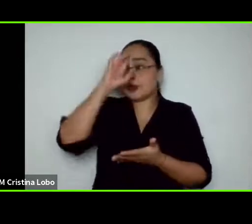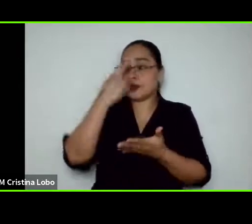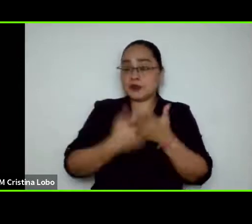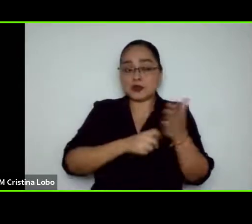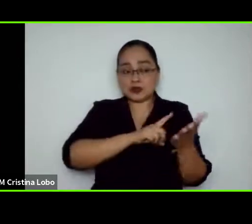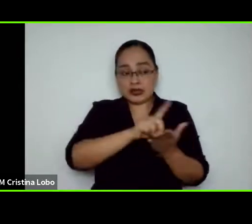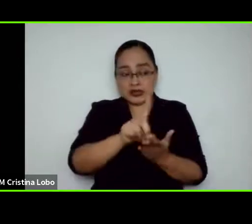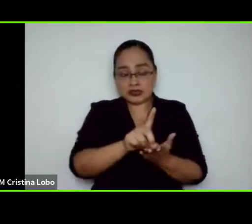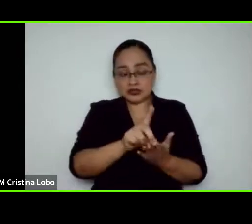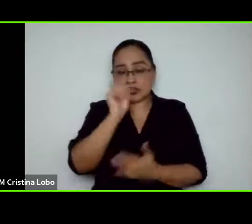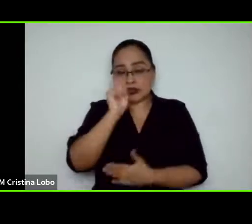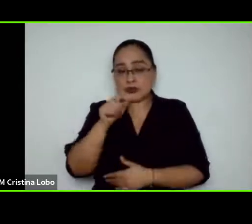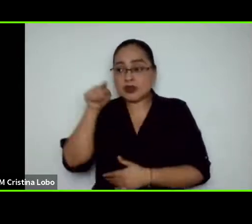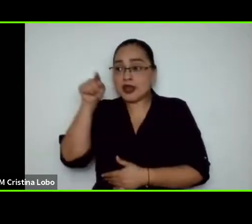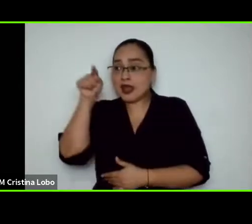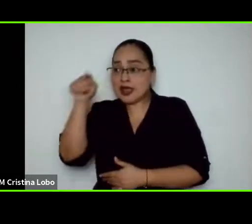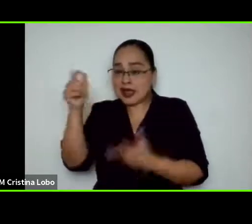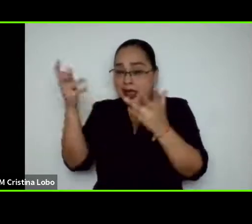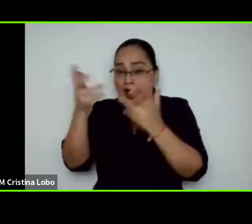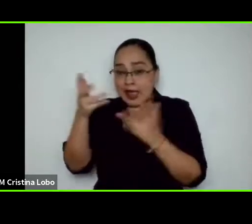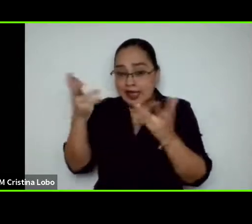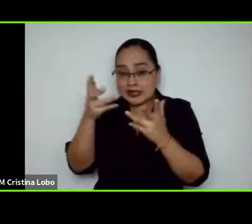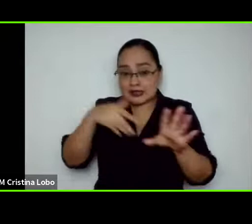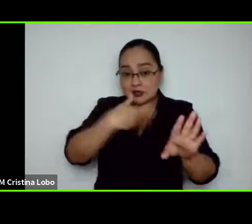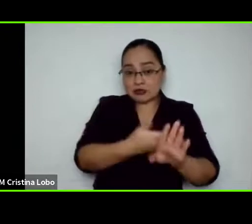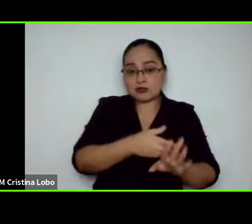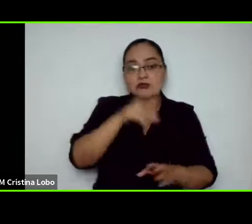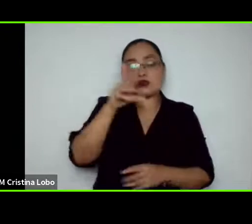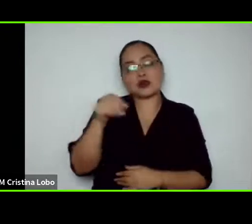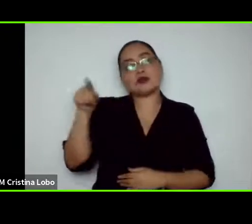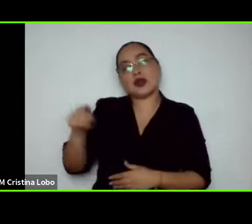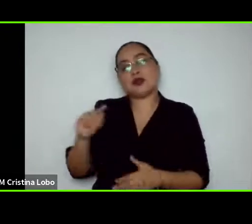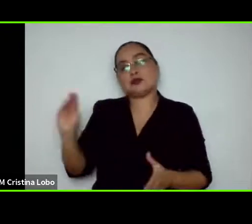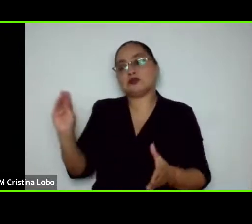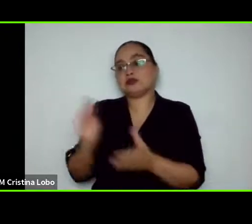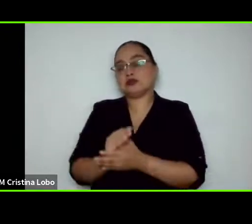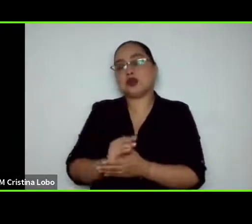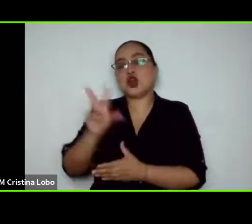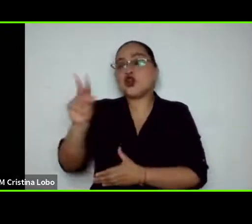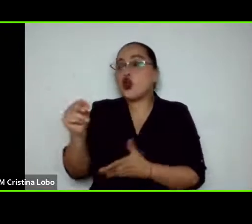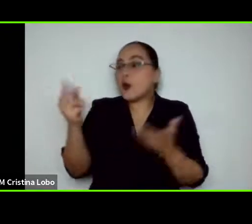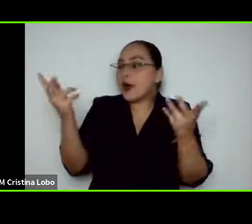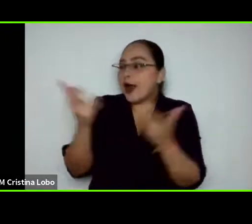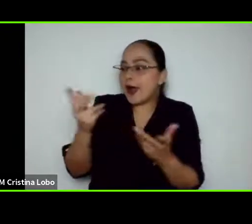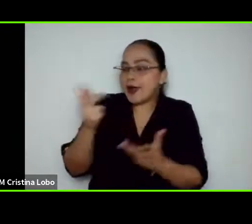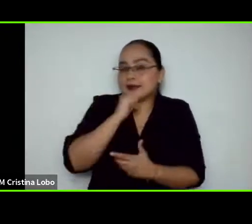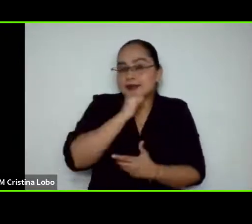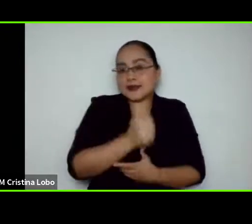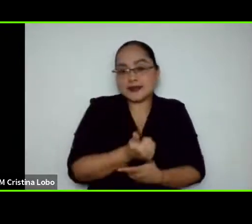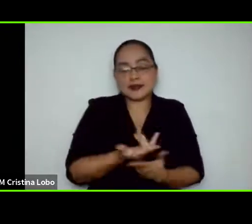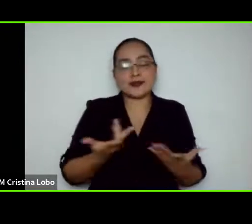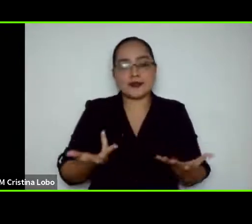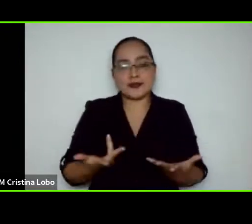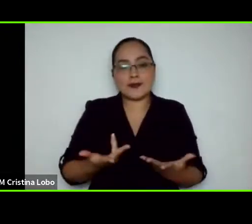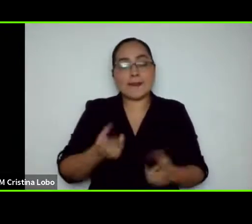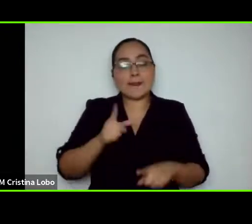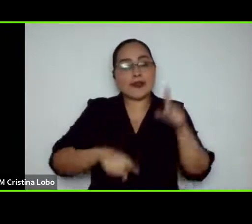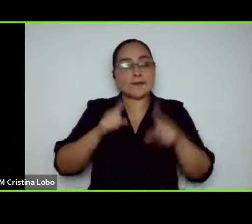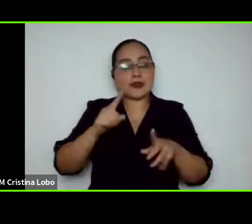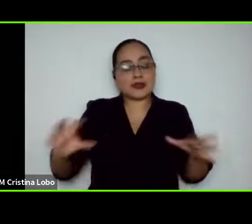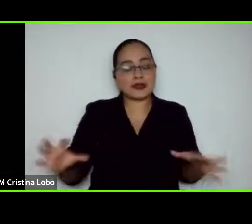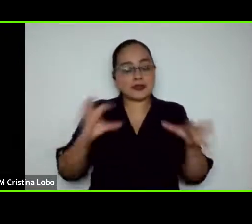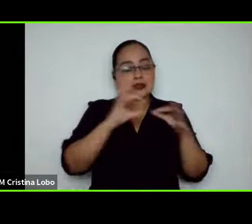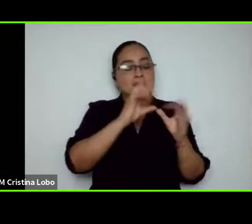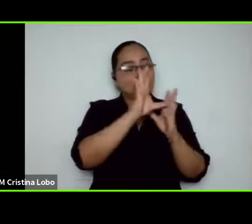hacer, sino de haber omitido lo que estabas obligado a hacer. Entonces, el ejercicio de las competencias, hay una relación, digamos, en el artículo